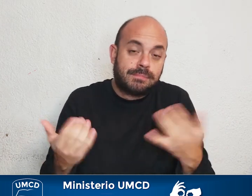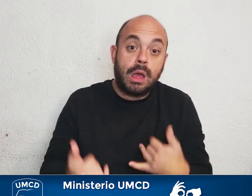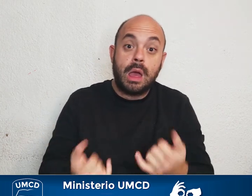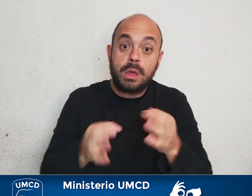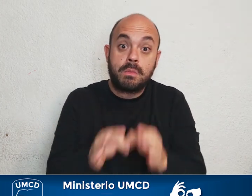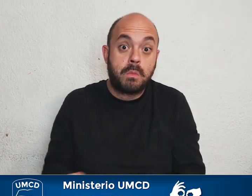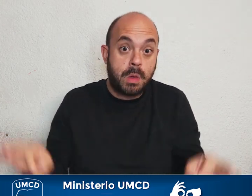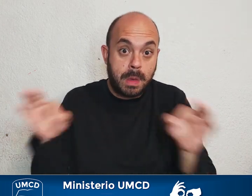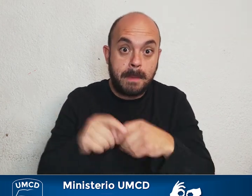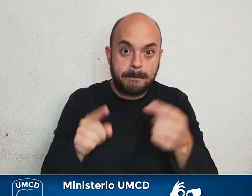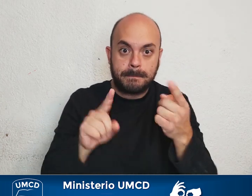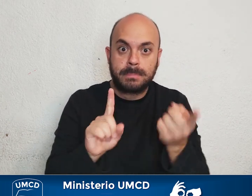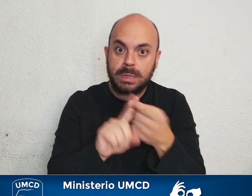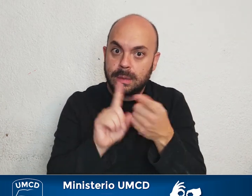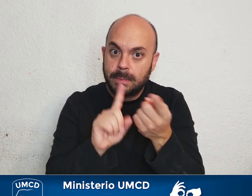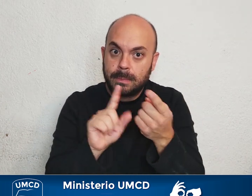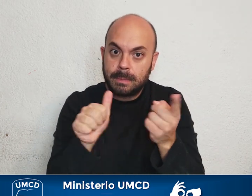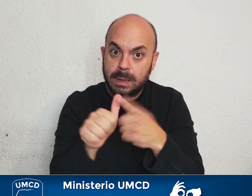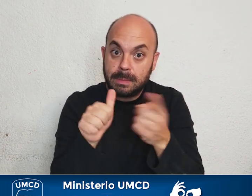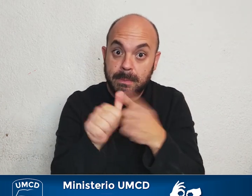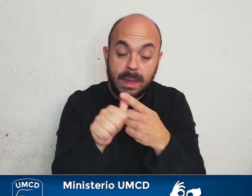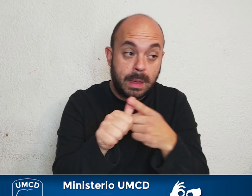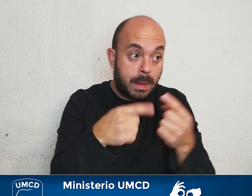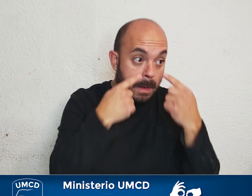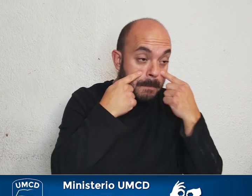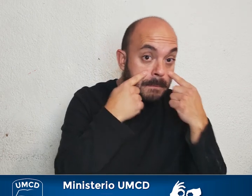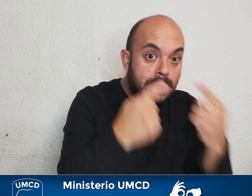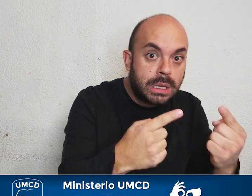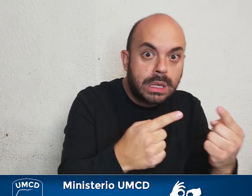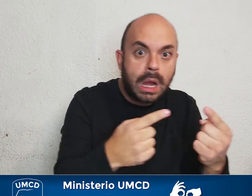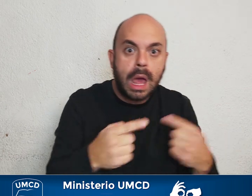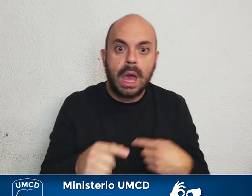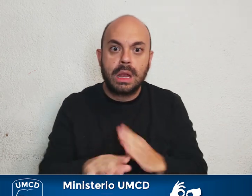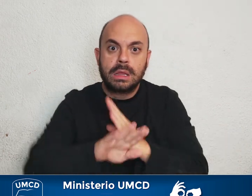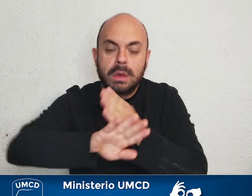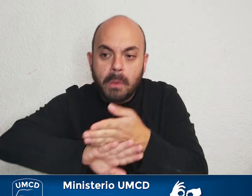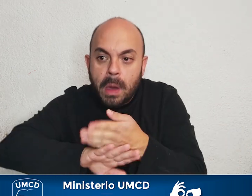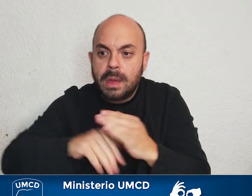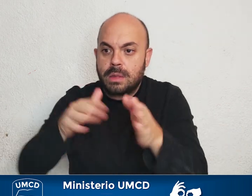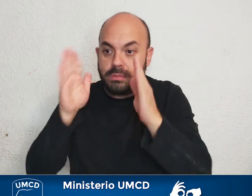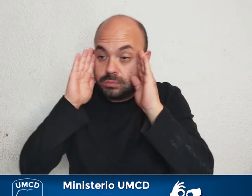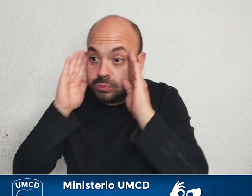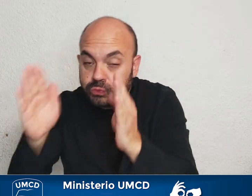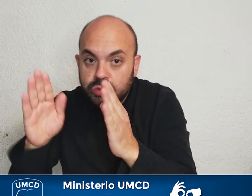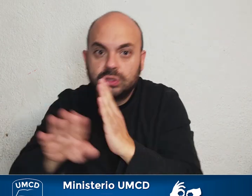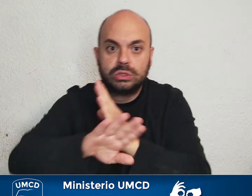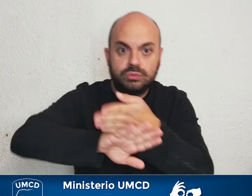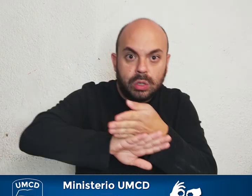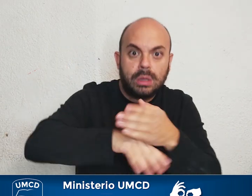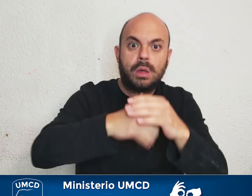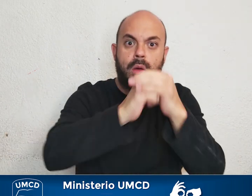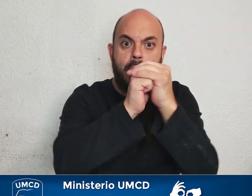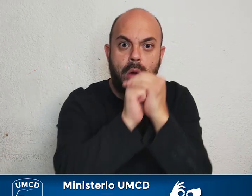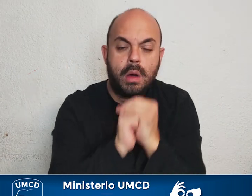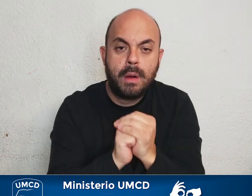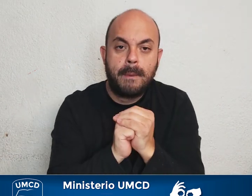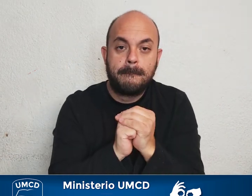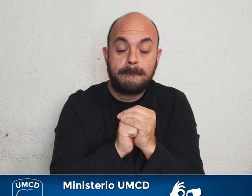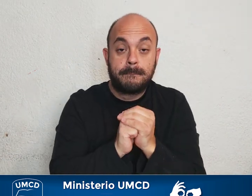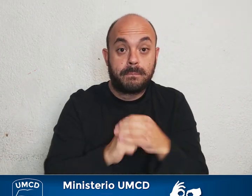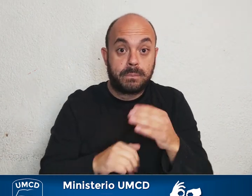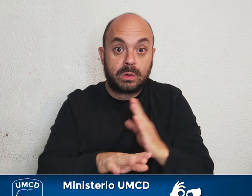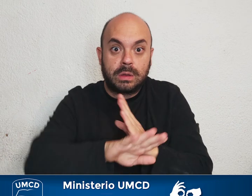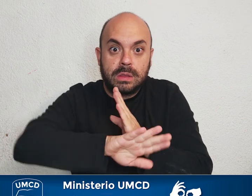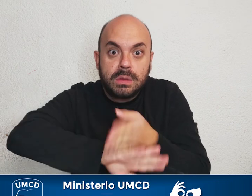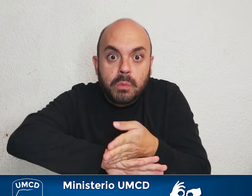¿Cómo podemos mirar esto hacia adelante? Pues la advertencia de mirad, velad y orar es muy importante para que